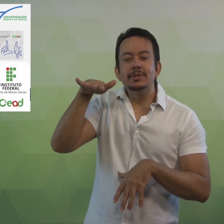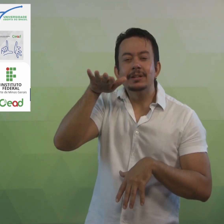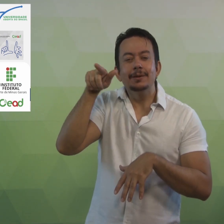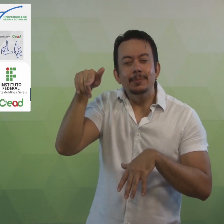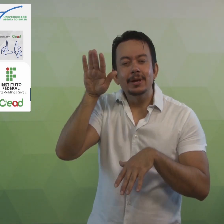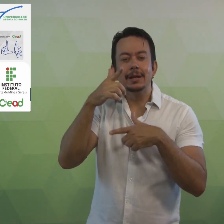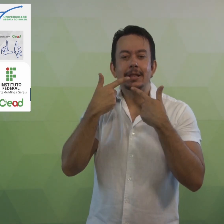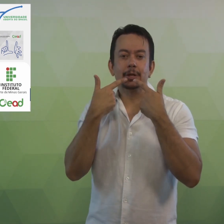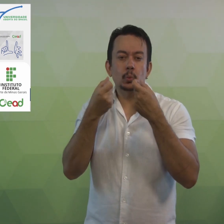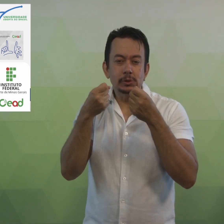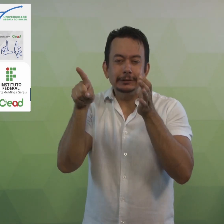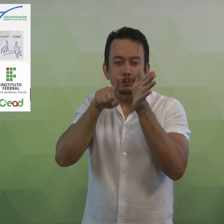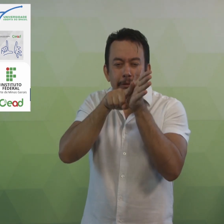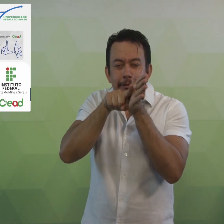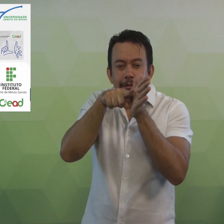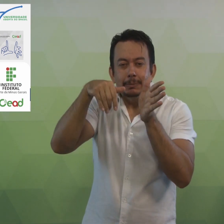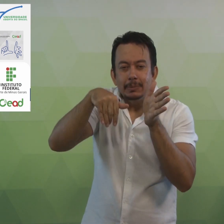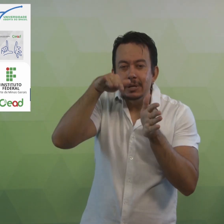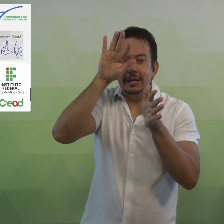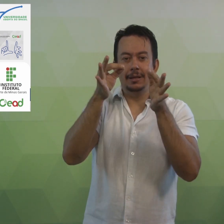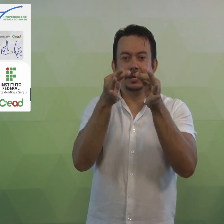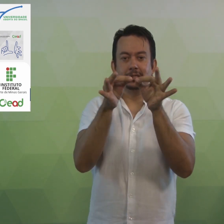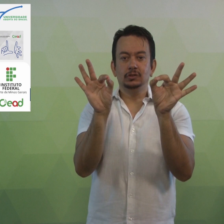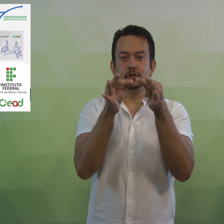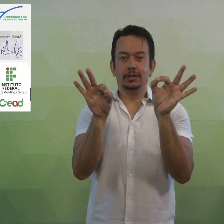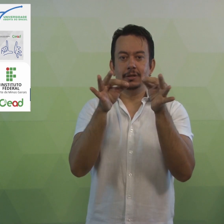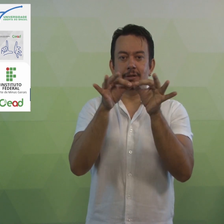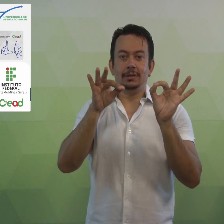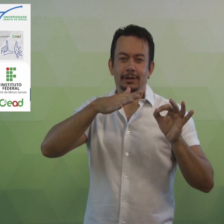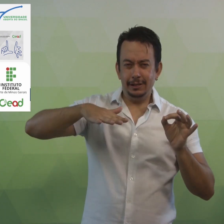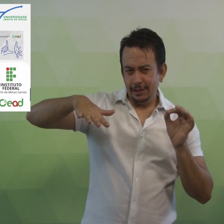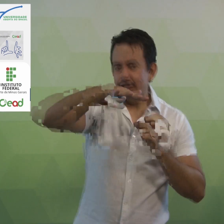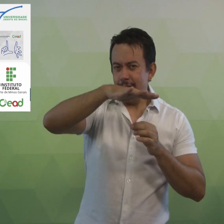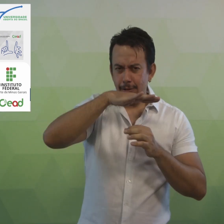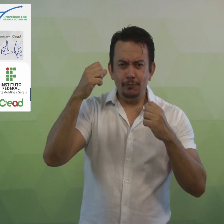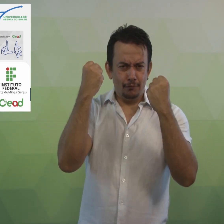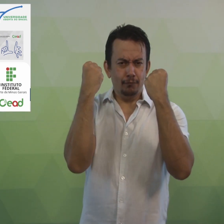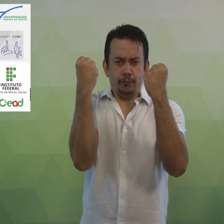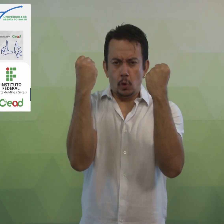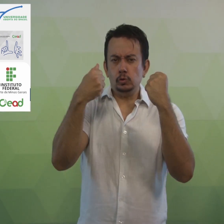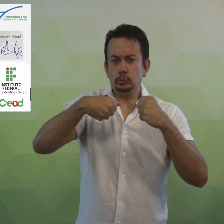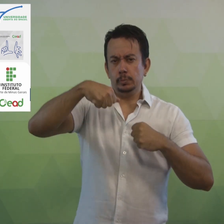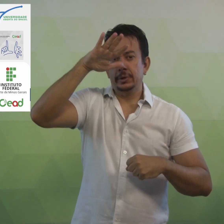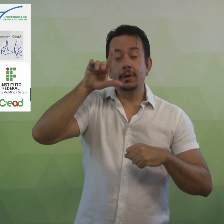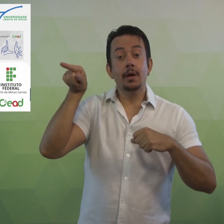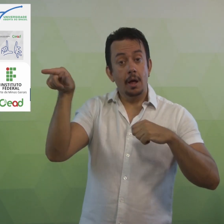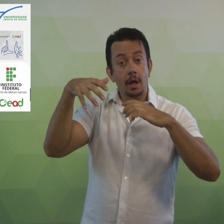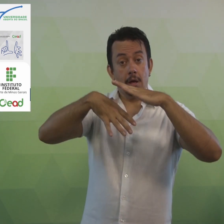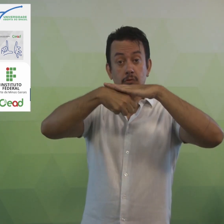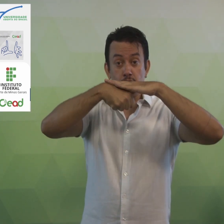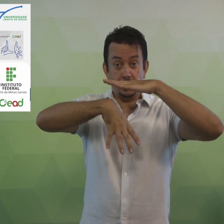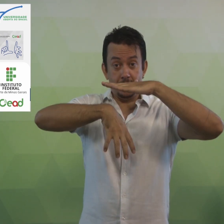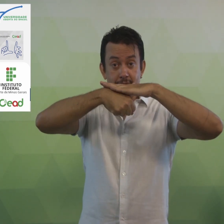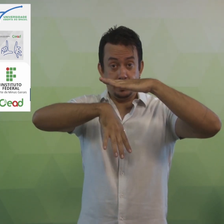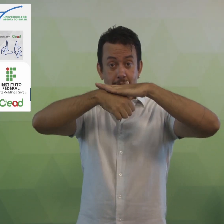Chomsky, ele é um estudioso muito famoso, muito conceituado na área das pesquisas